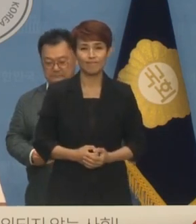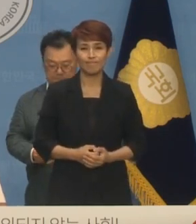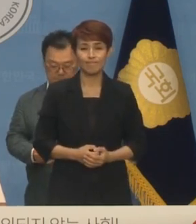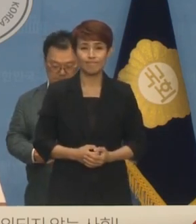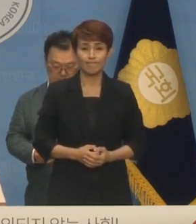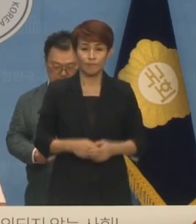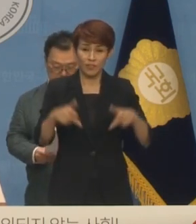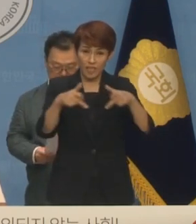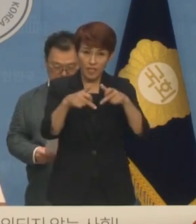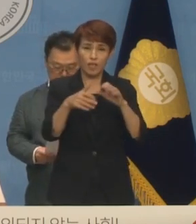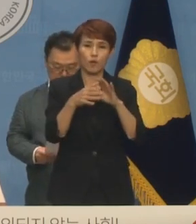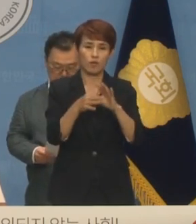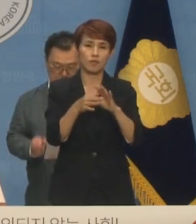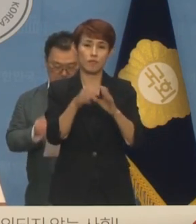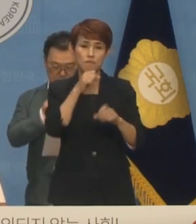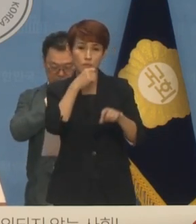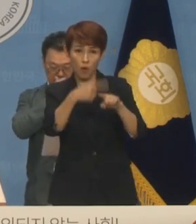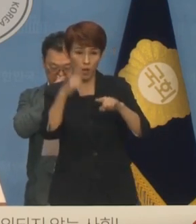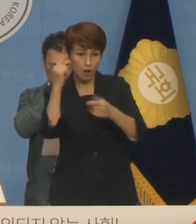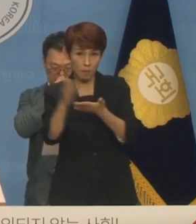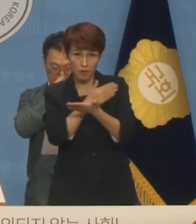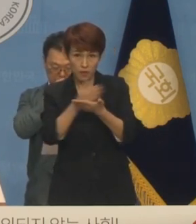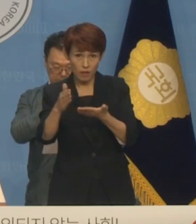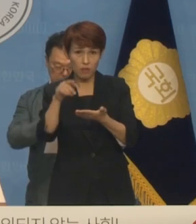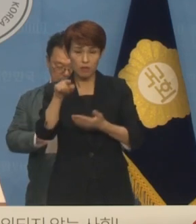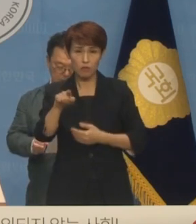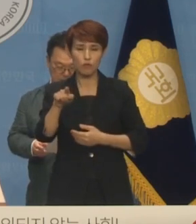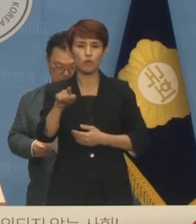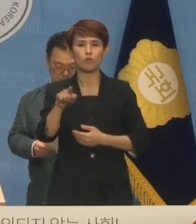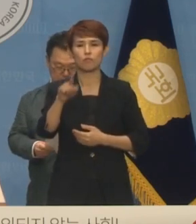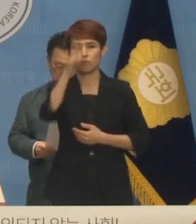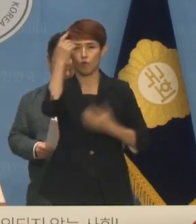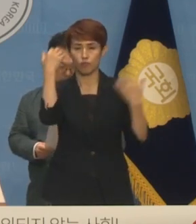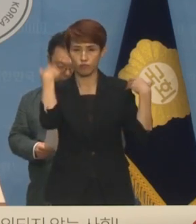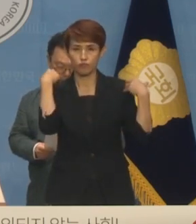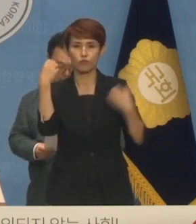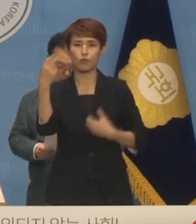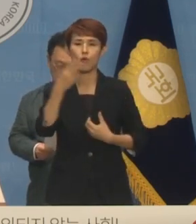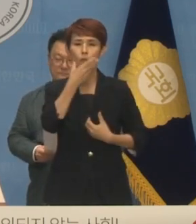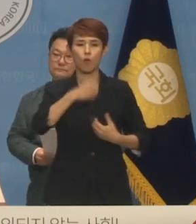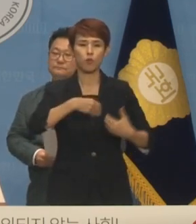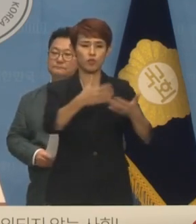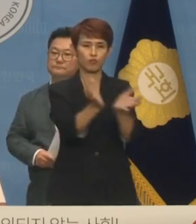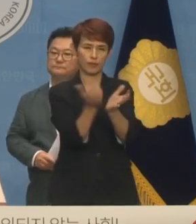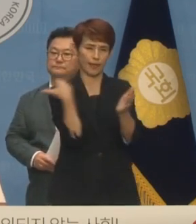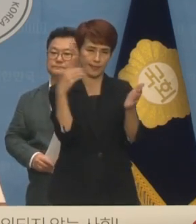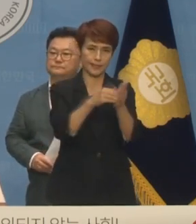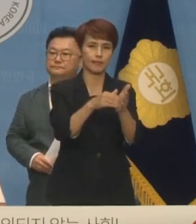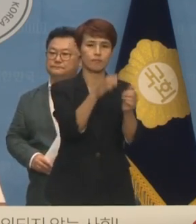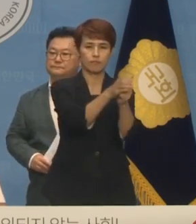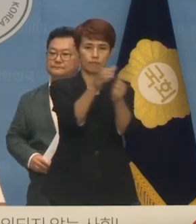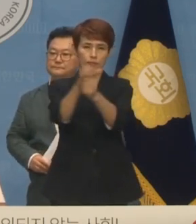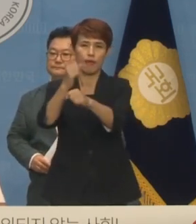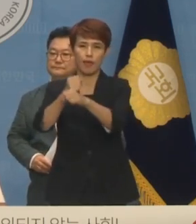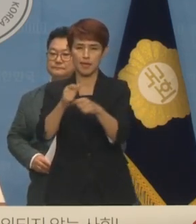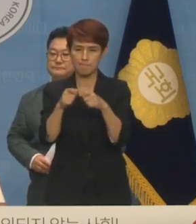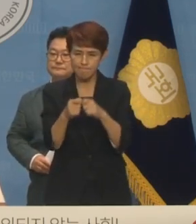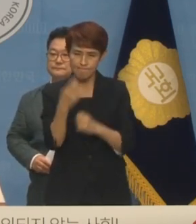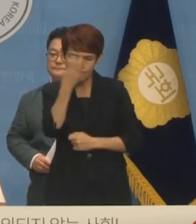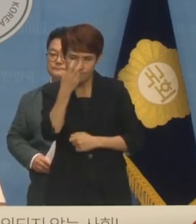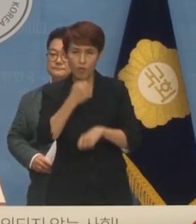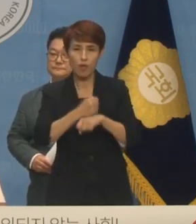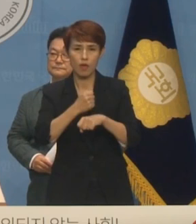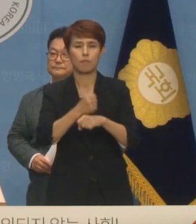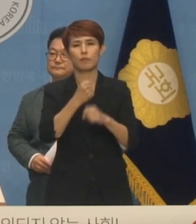그리고 장애 영향평가 등의 판단을 국가와 지자체 외에 보건복지부까지 할 수 있게 함으로써 세밀하게 반영하도록